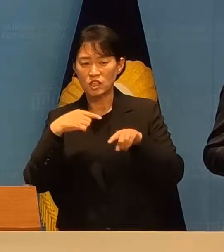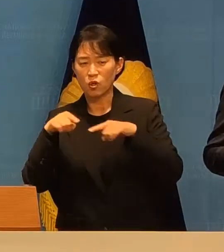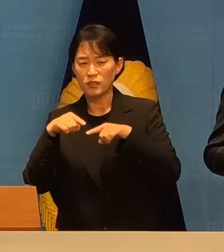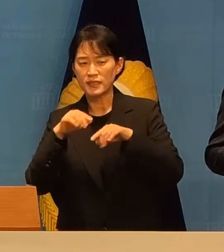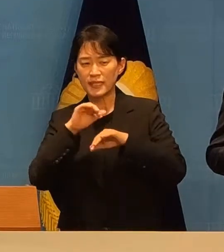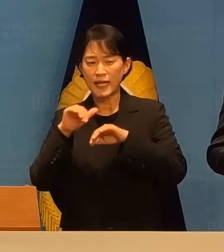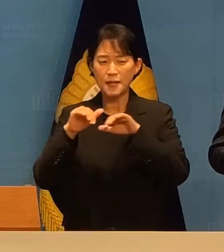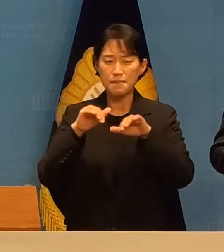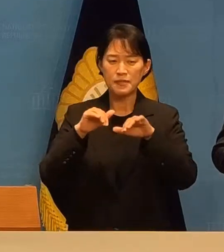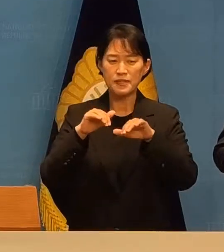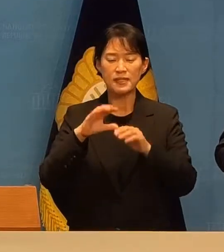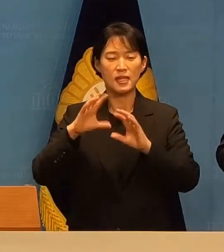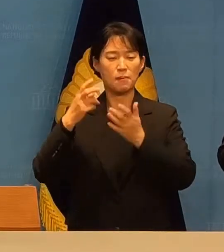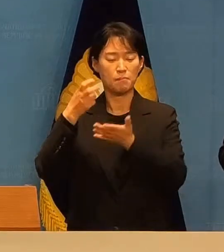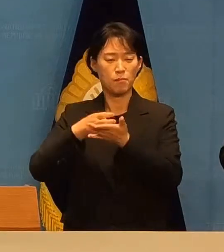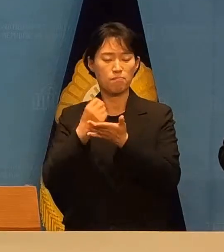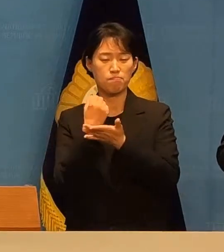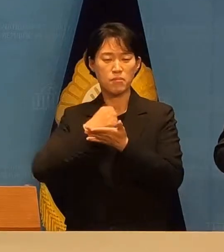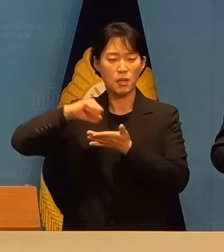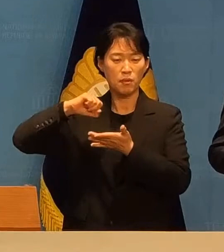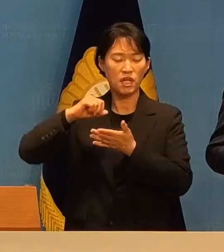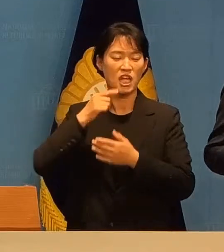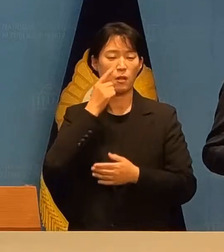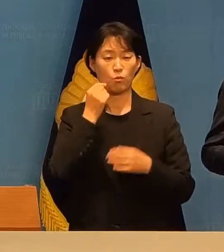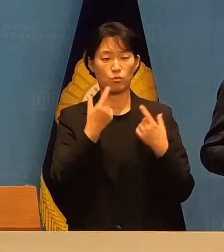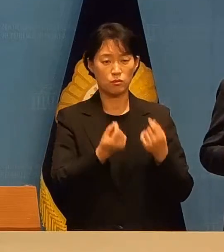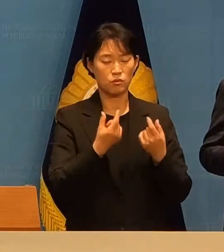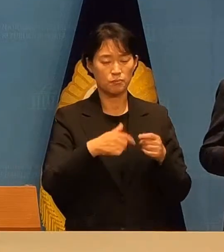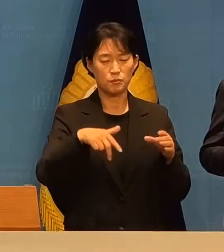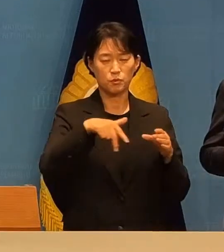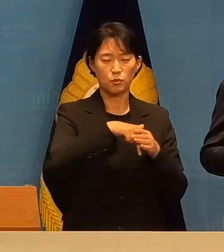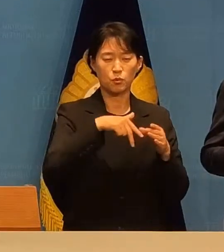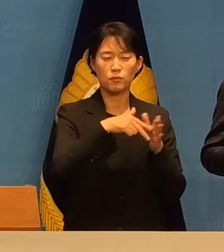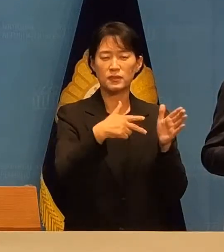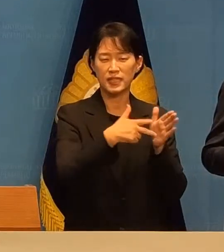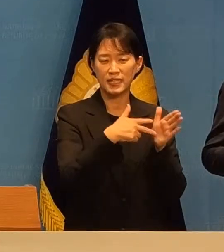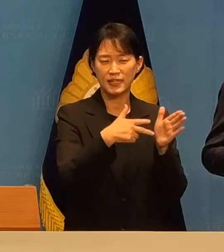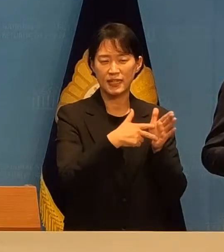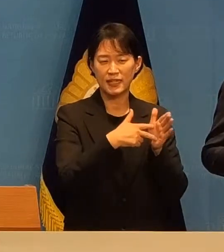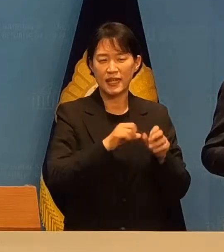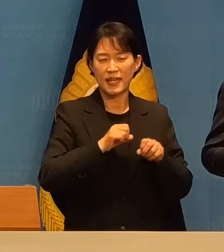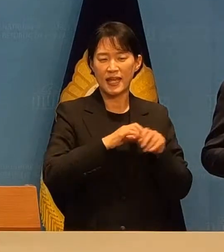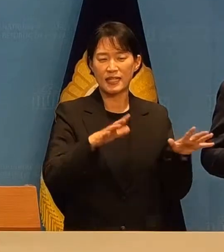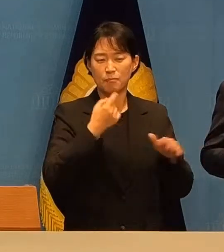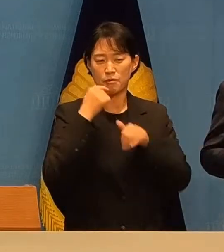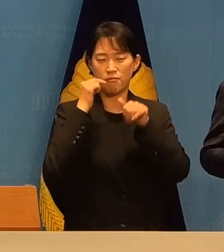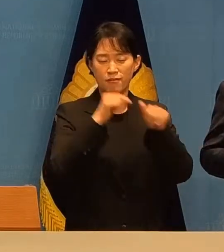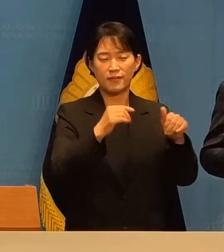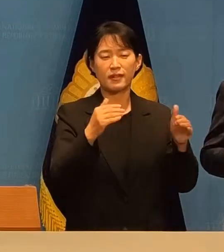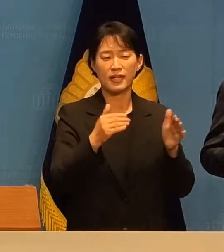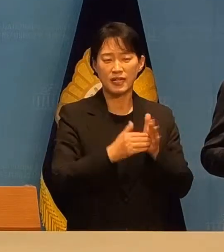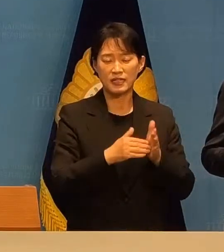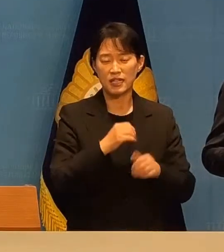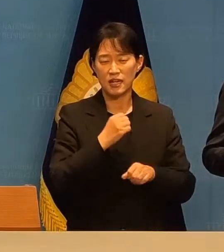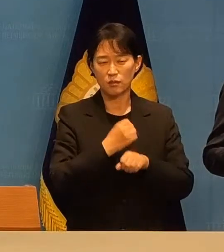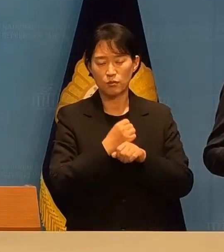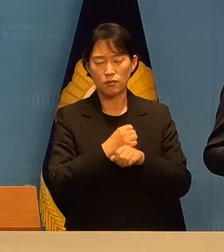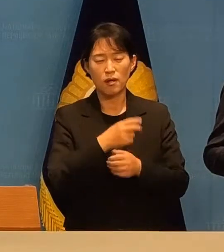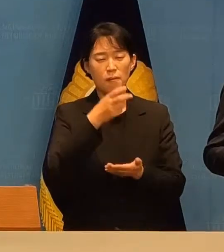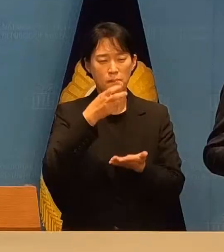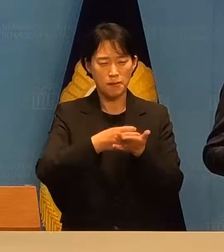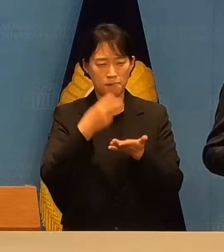개입은 헌법 위반이며 일본처럼 종교재단 해산 명령까지 가능하도록 제도적